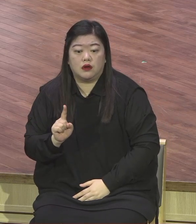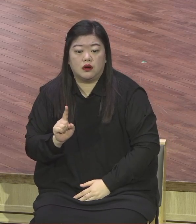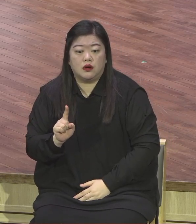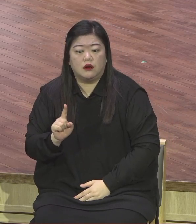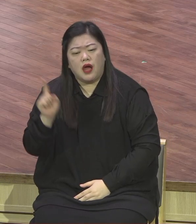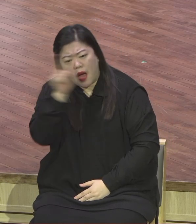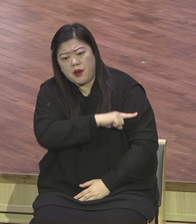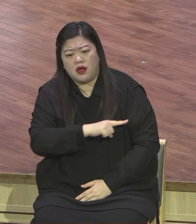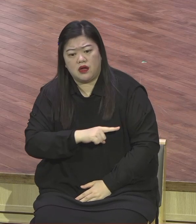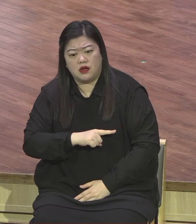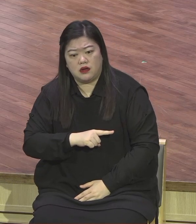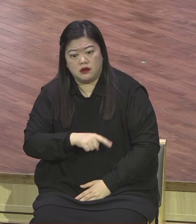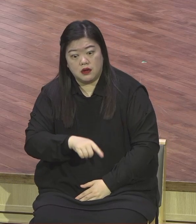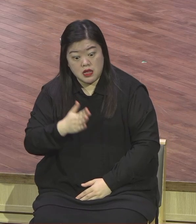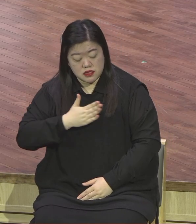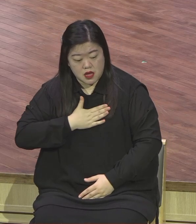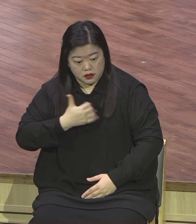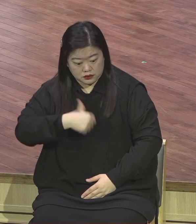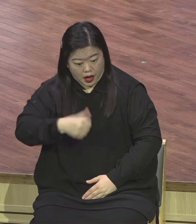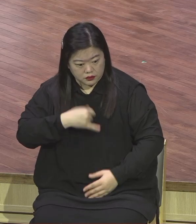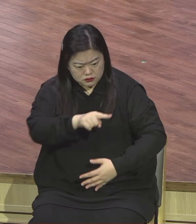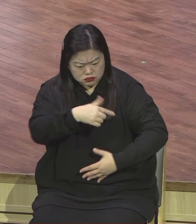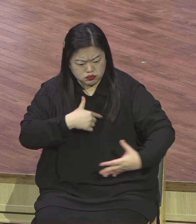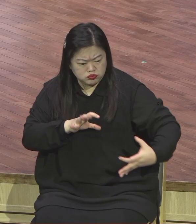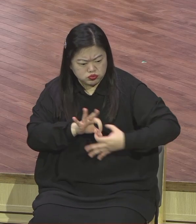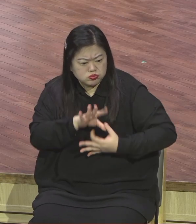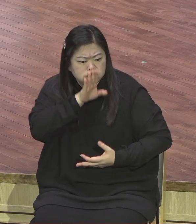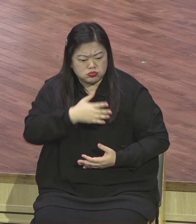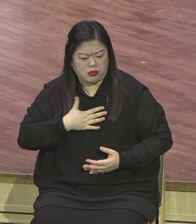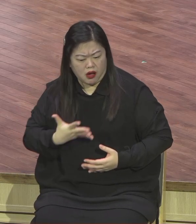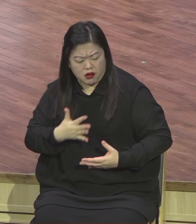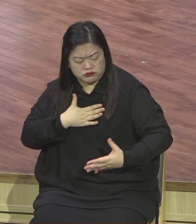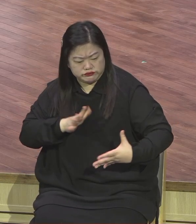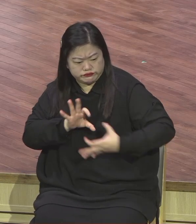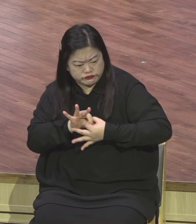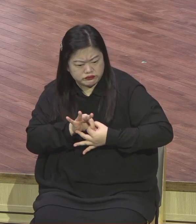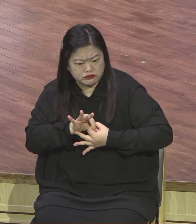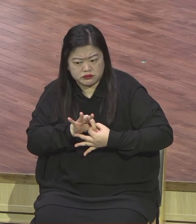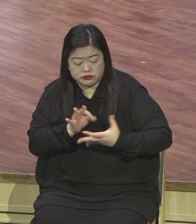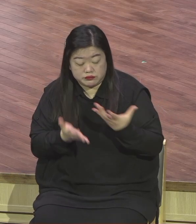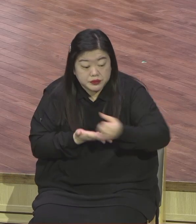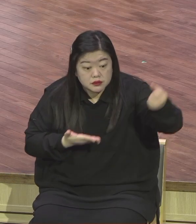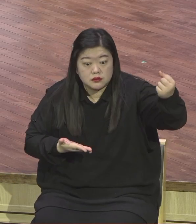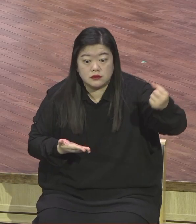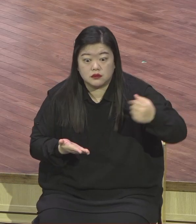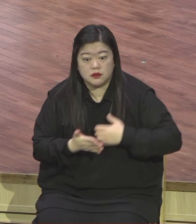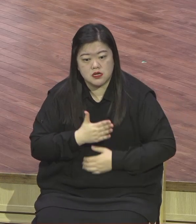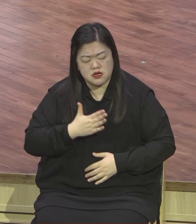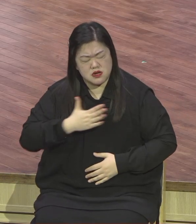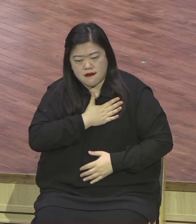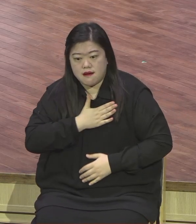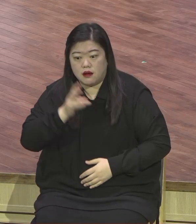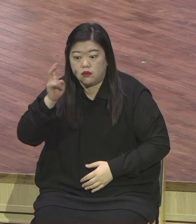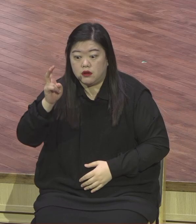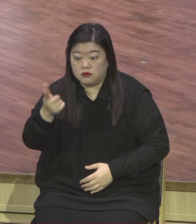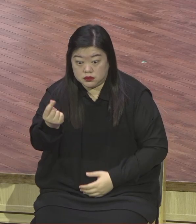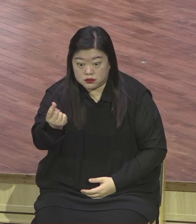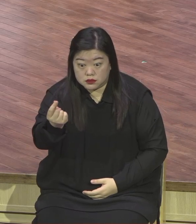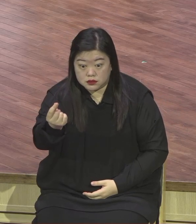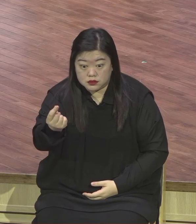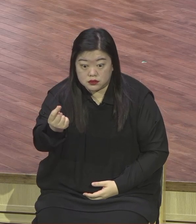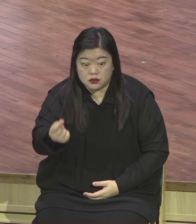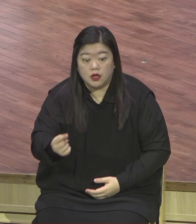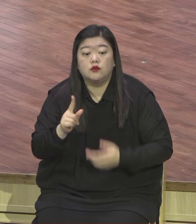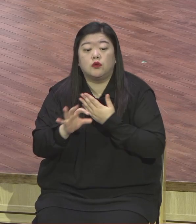가만히 안 두지요. 그냥 처절하게 싸우지요. 영적 싸움이란 말이에요. 쉬운 게 아닙니다. 전도 그래서 전도